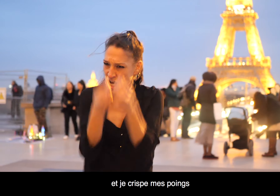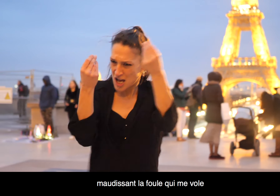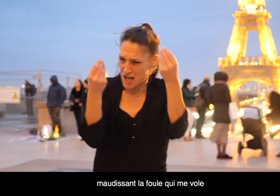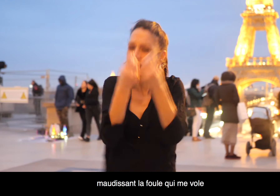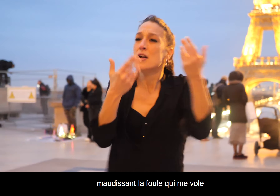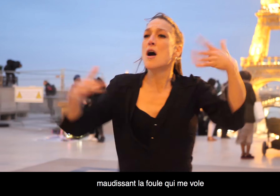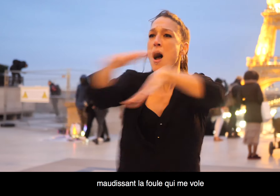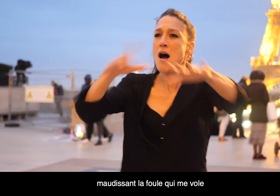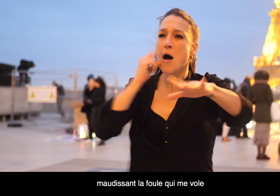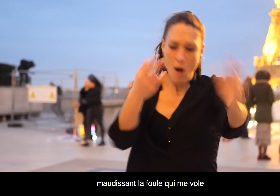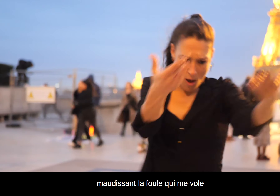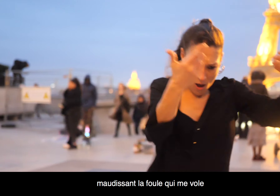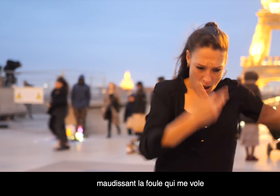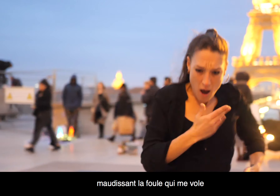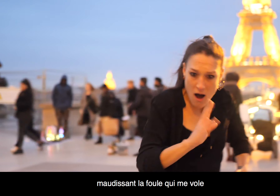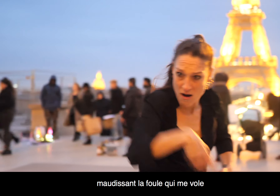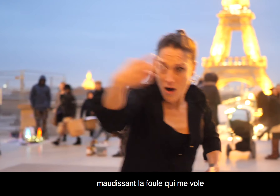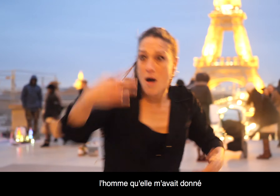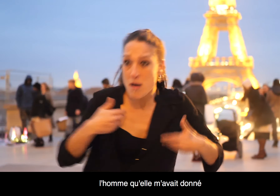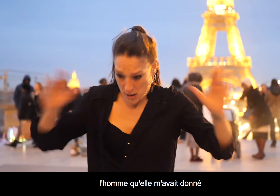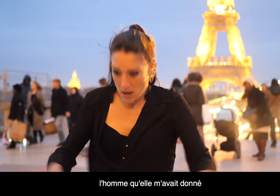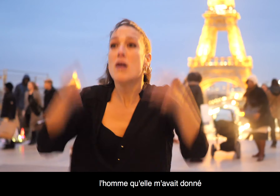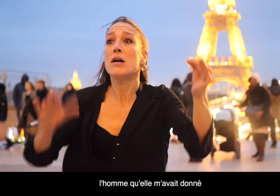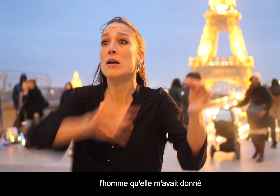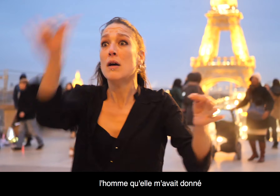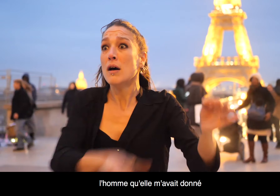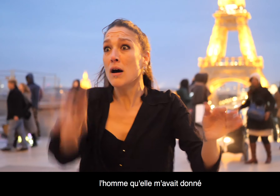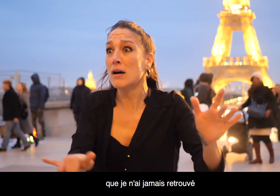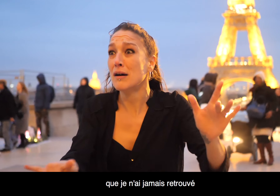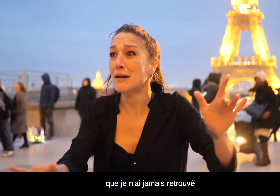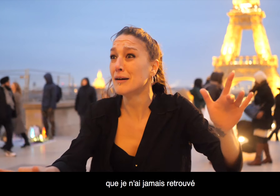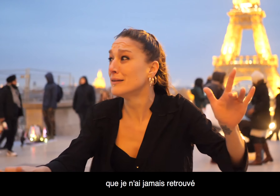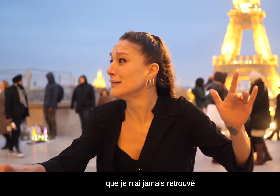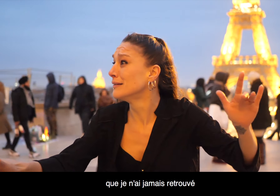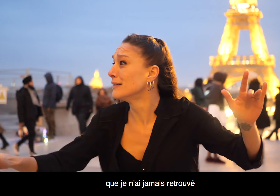maudissant la foule qui me vole, l'homme qu'elle m'avait donné que je n'ai jamais revu.